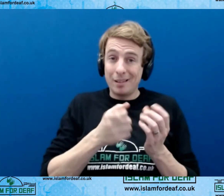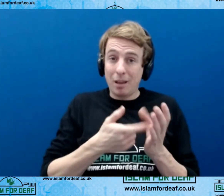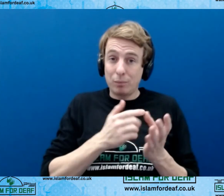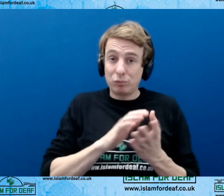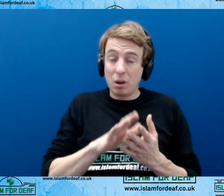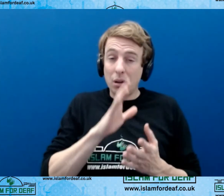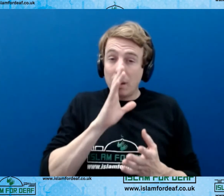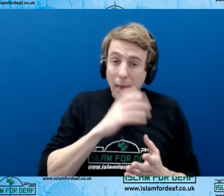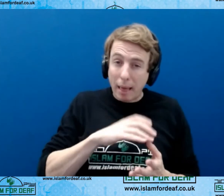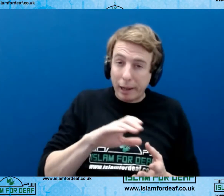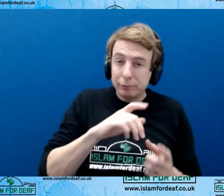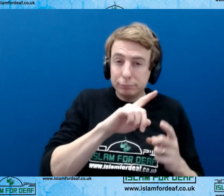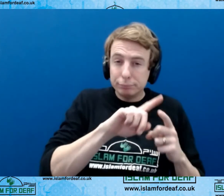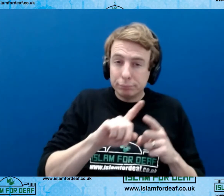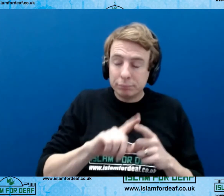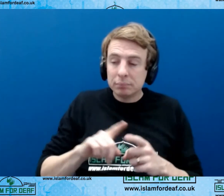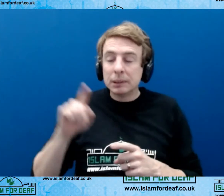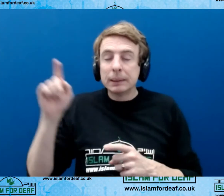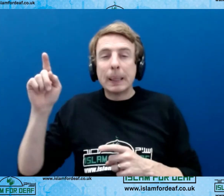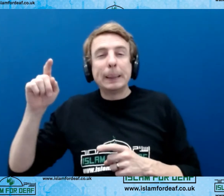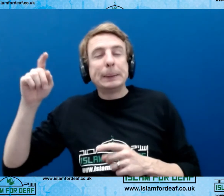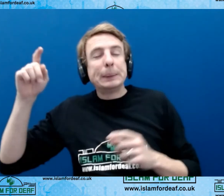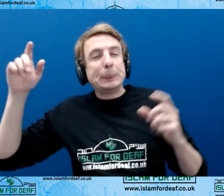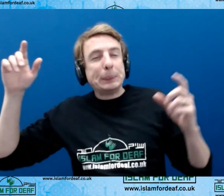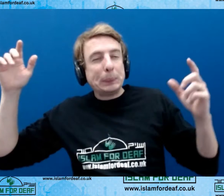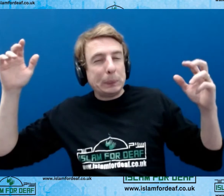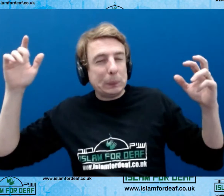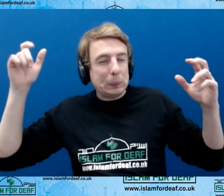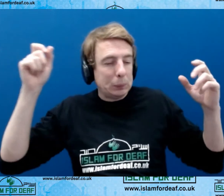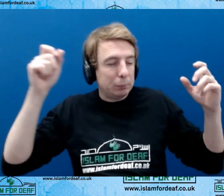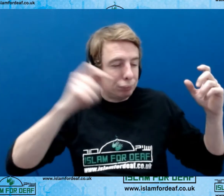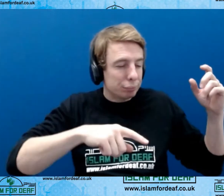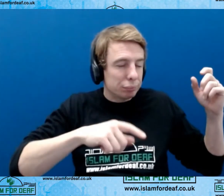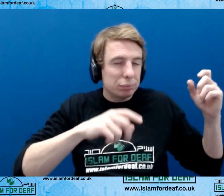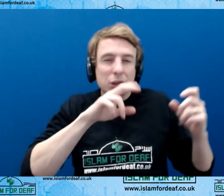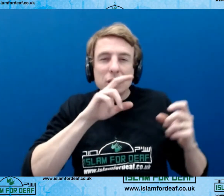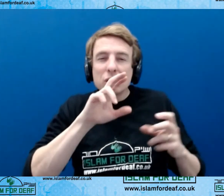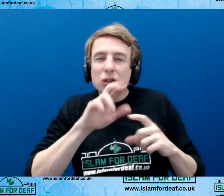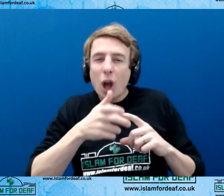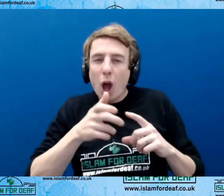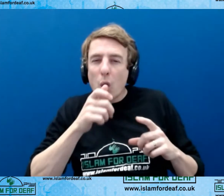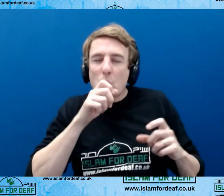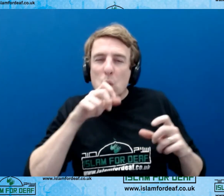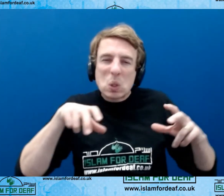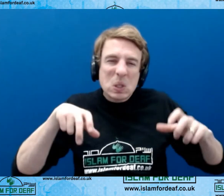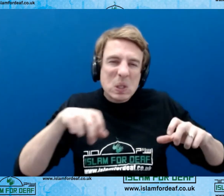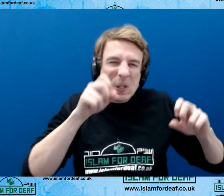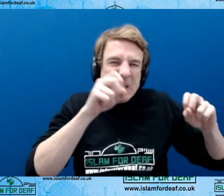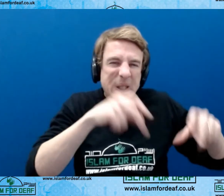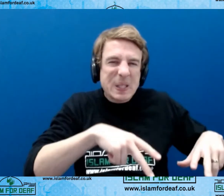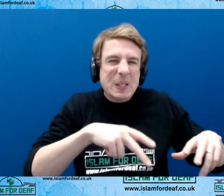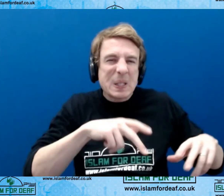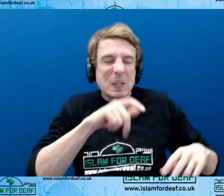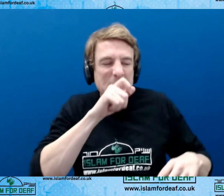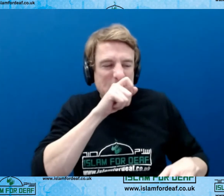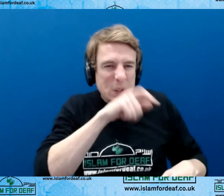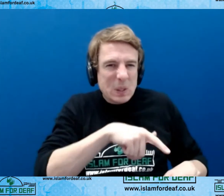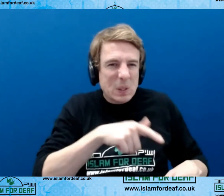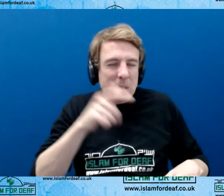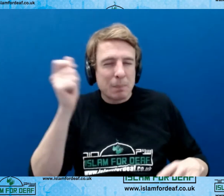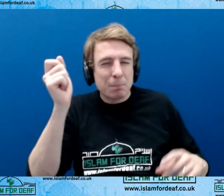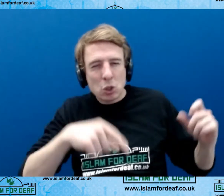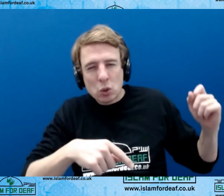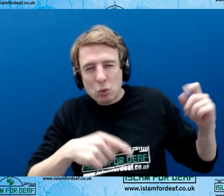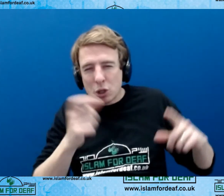of small baked clay stones. فما وقع الحجر على شخص منهم إلا مات في